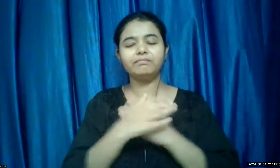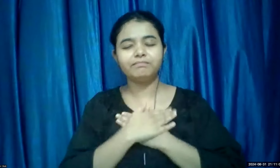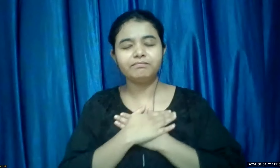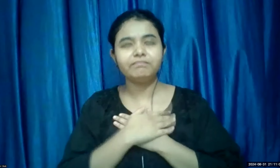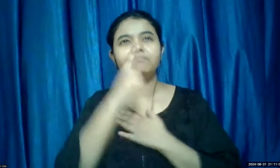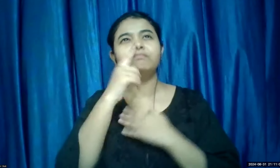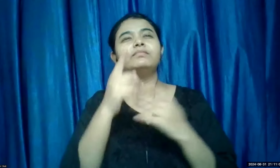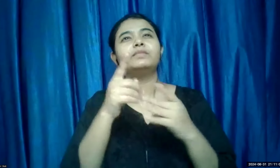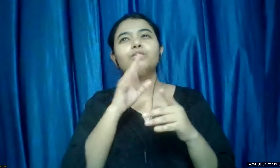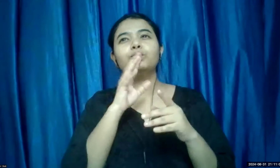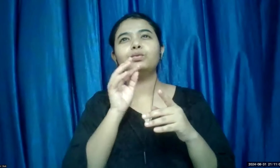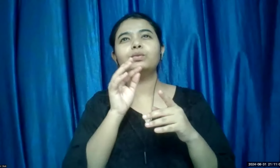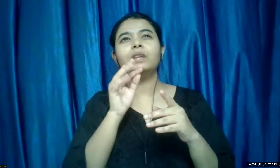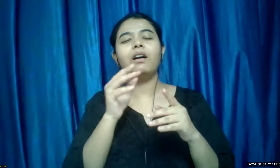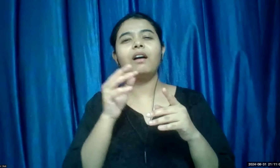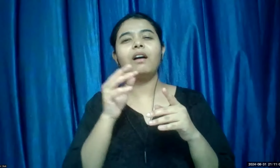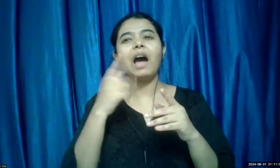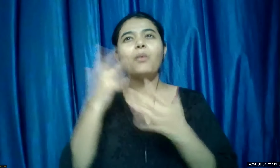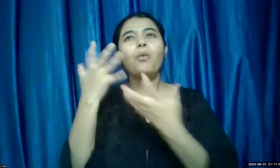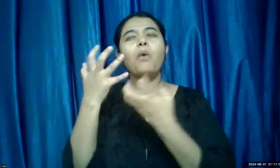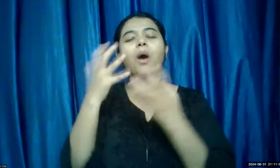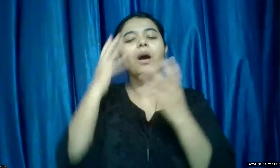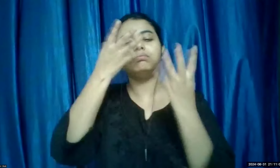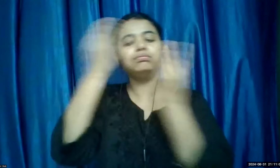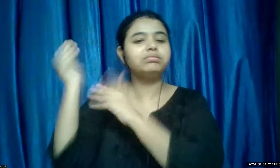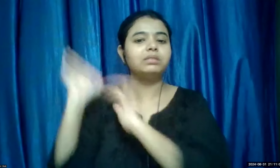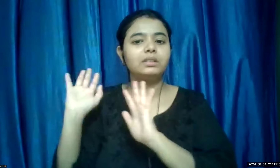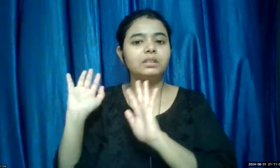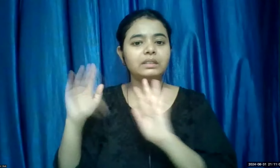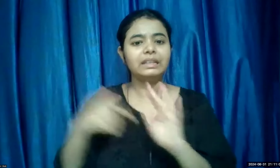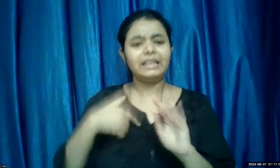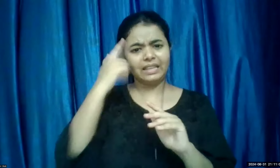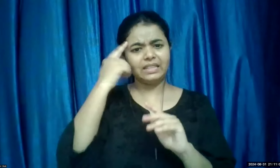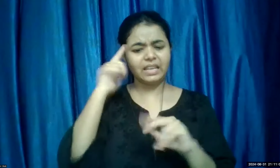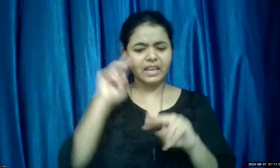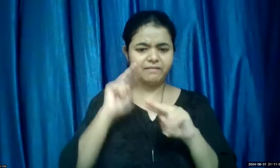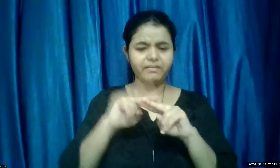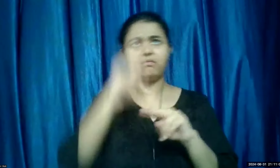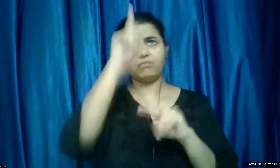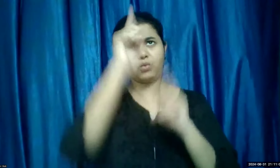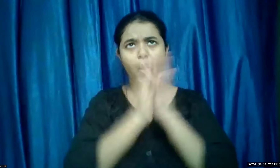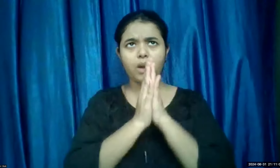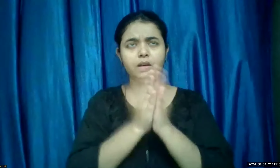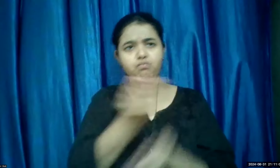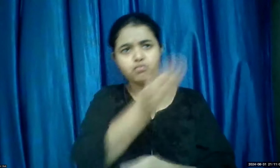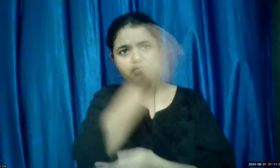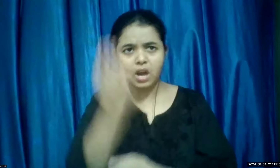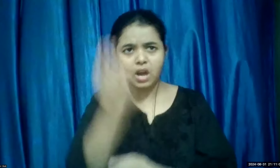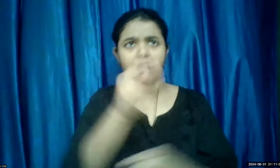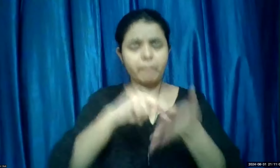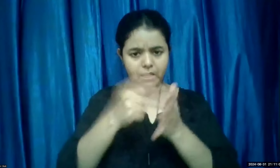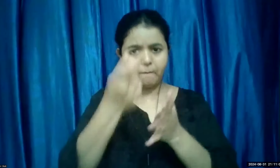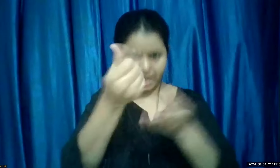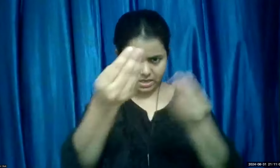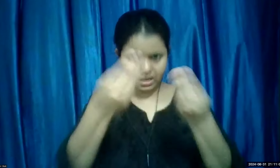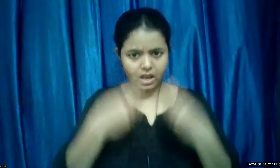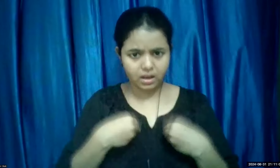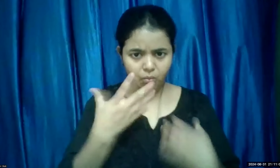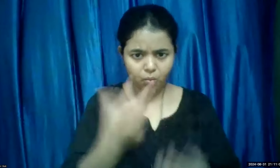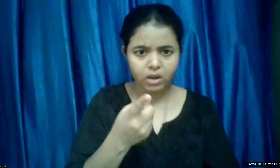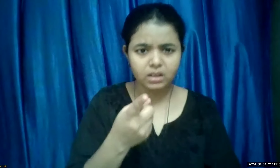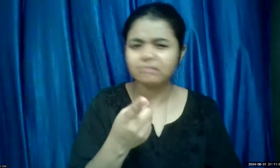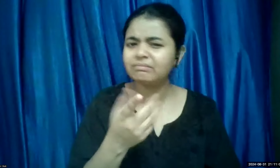नहीं है कि हम भगवान की भक्ति कर रहे हैं तो बदले में हम भगवान से कुछ चाहते हैं, ऐसा नहीं है। भगवान का भक्त